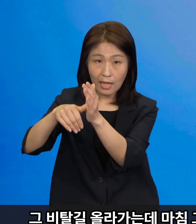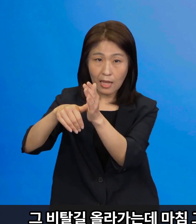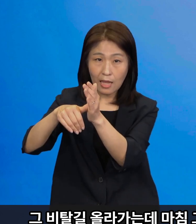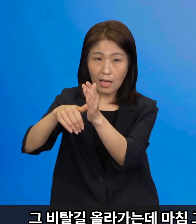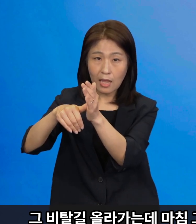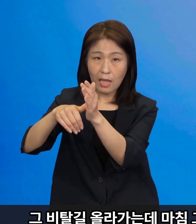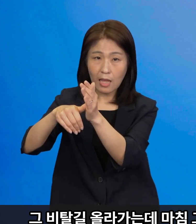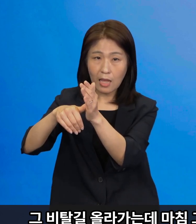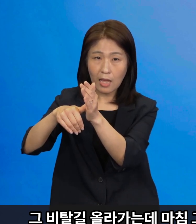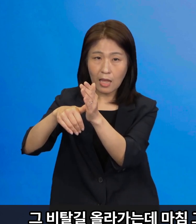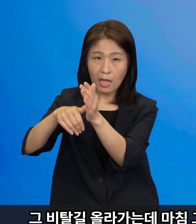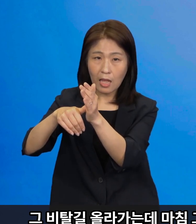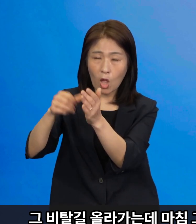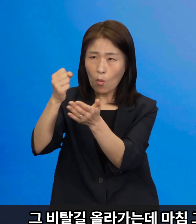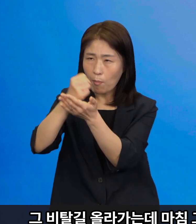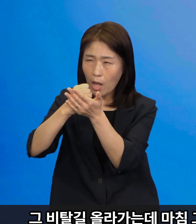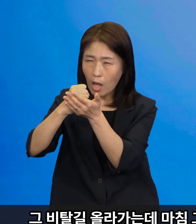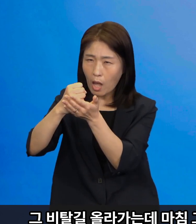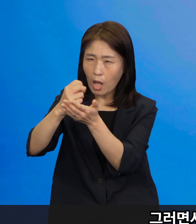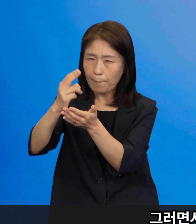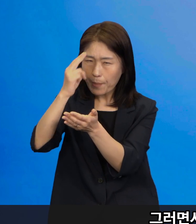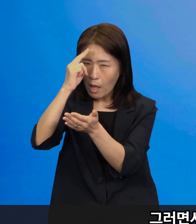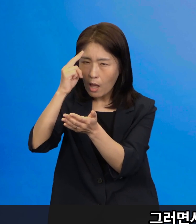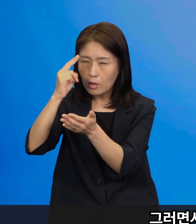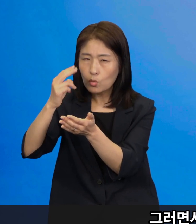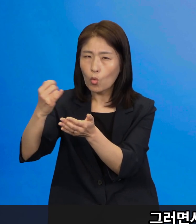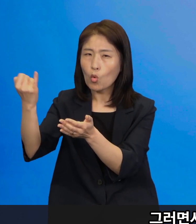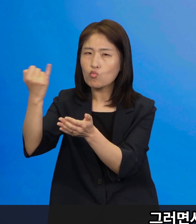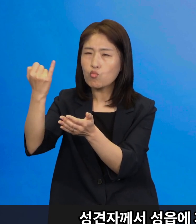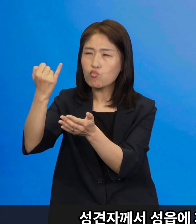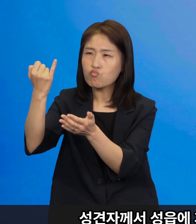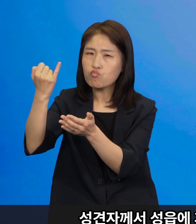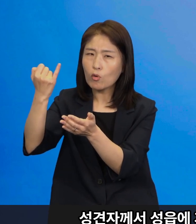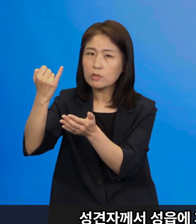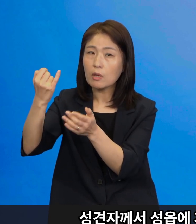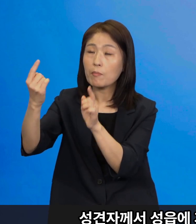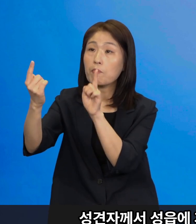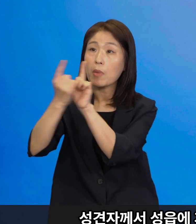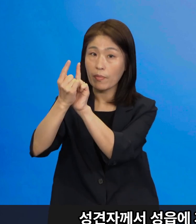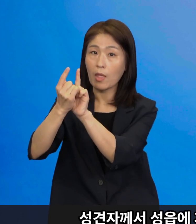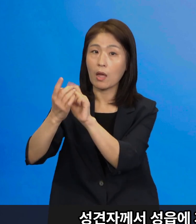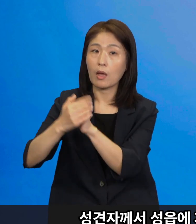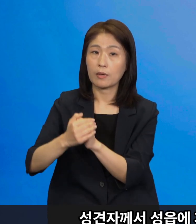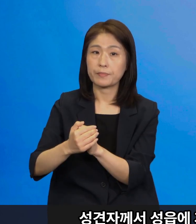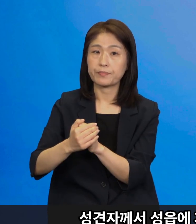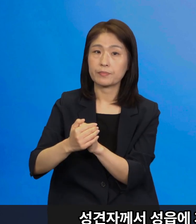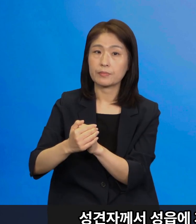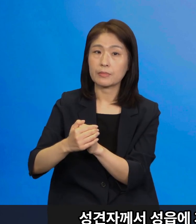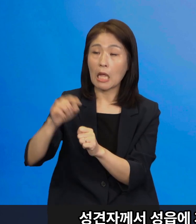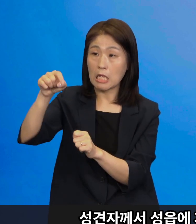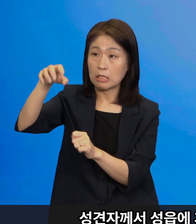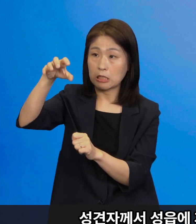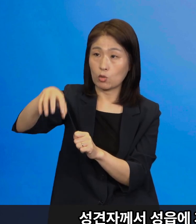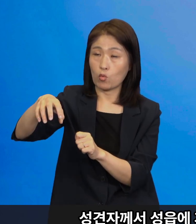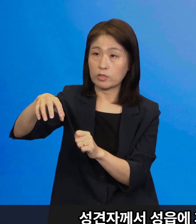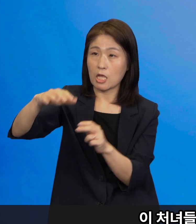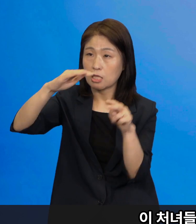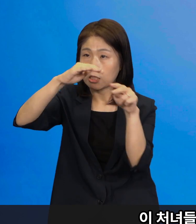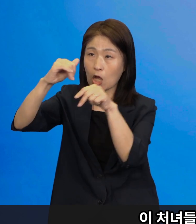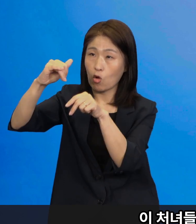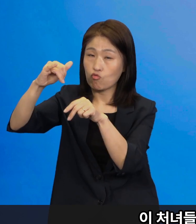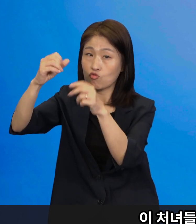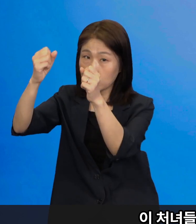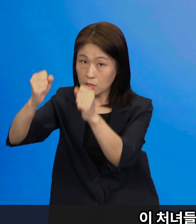물을 기르러 내려온 처녀들을 만납니다. 그러면서 그들에게 물어봐요. 선견자께서 성읍에 계십니까? 라는 질문을 던졌더니